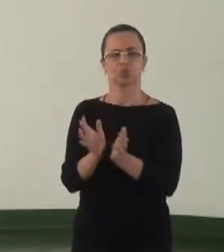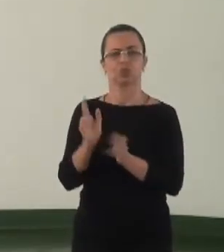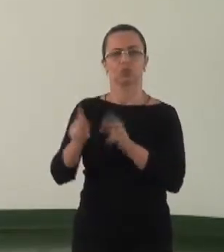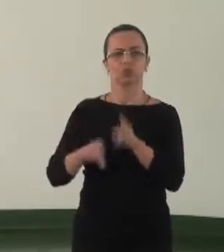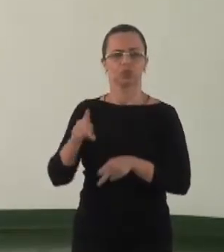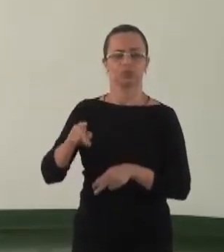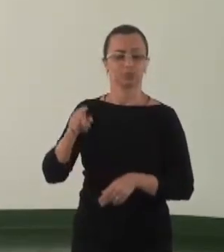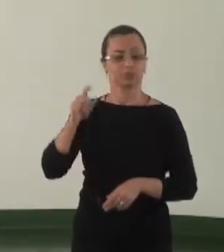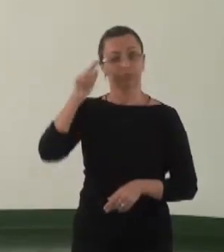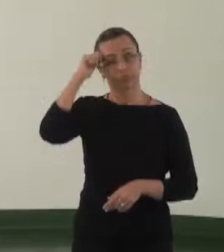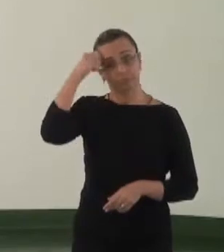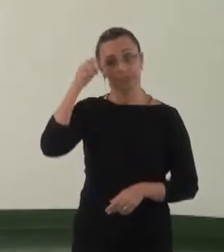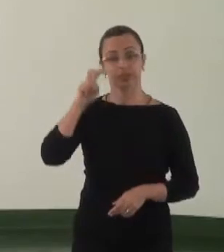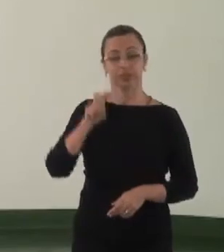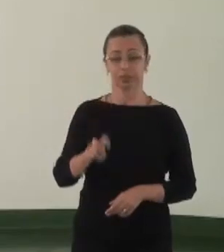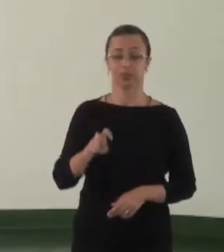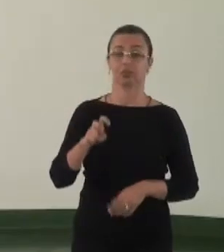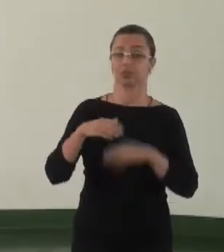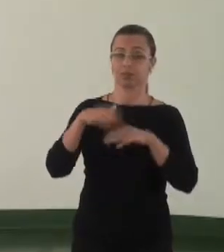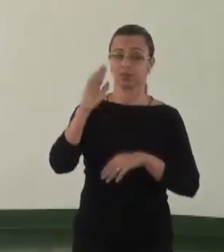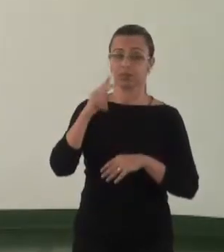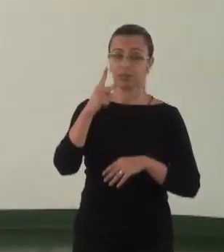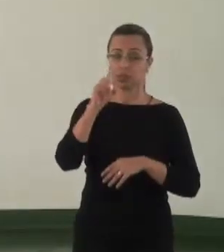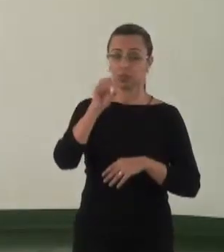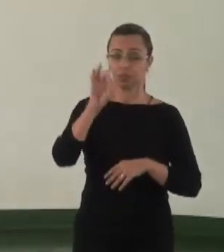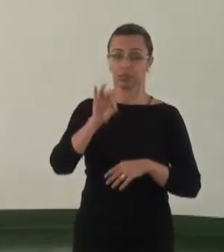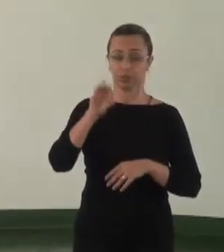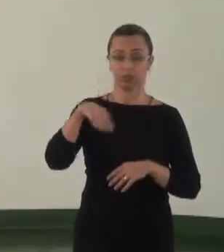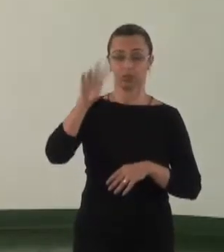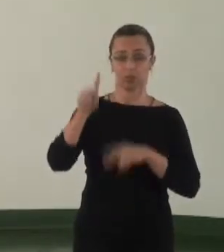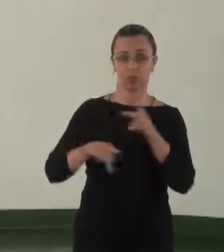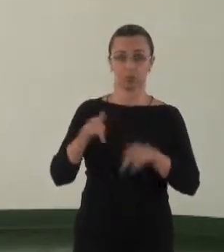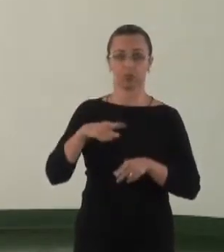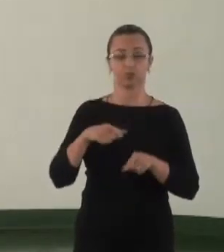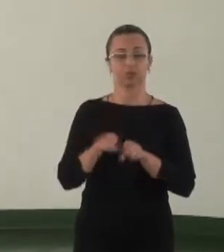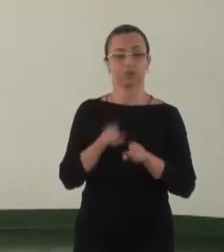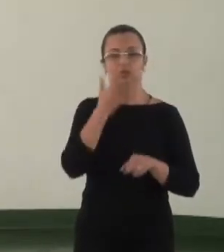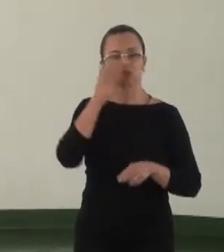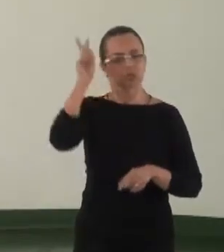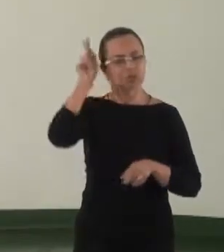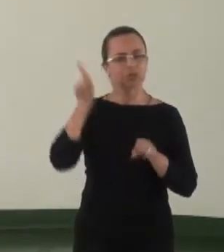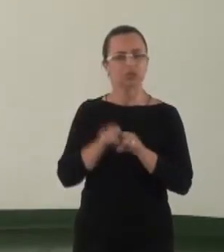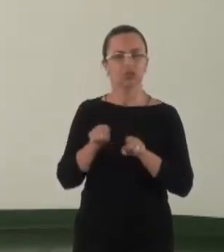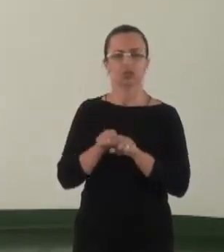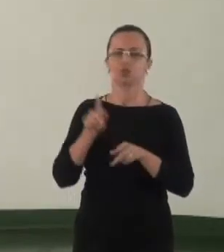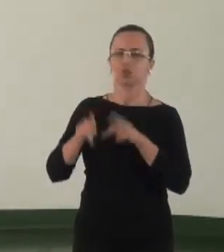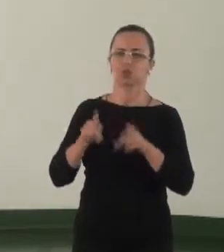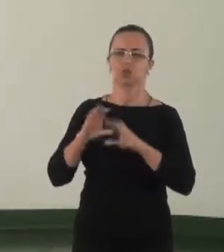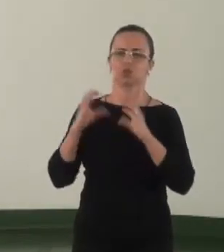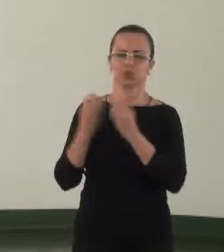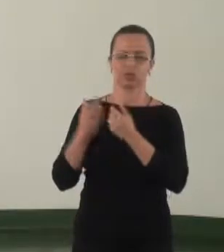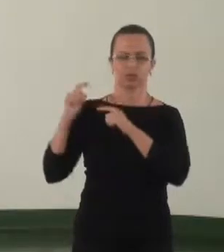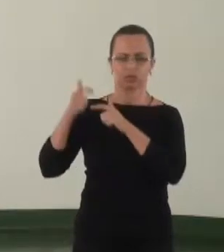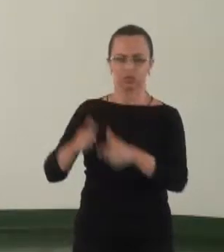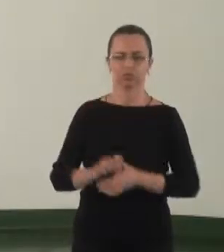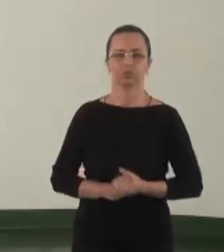mais de 50,7% da população brasileira, e o povo indígena também, que sofre opressão, e os povos e comunidades tradicionais.